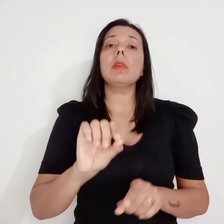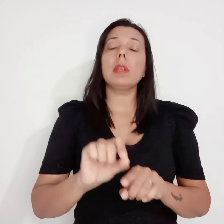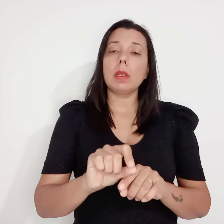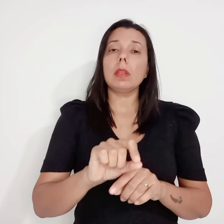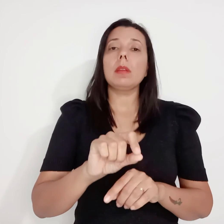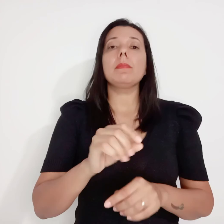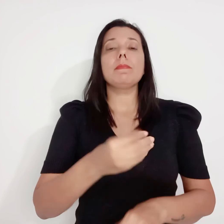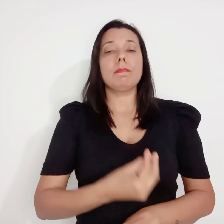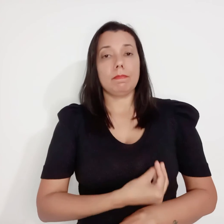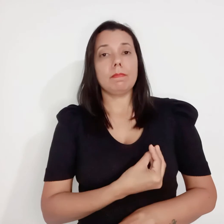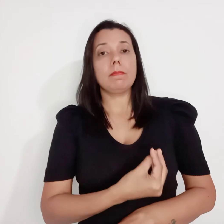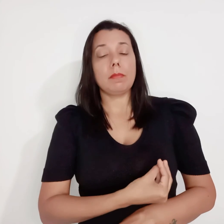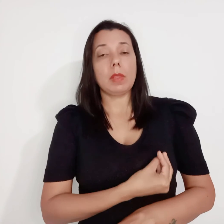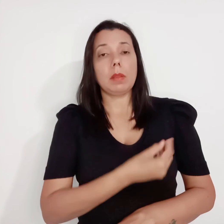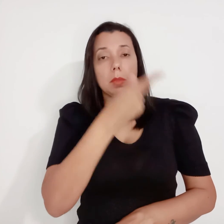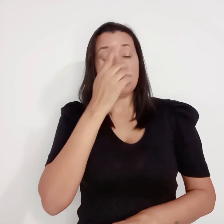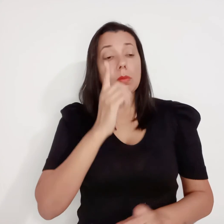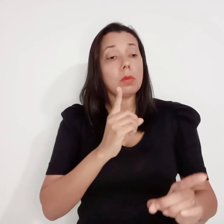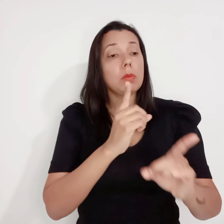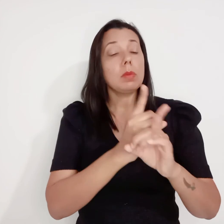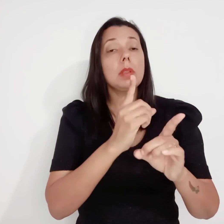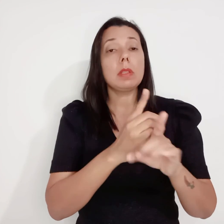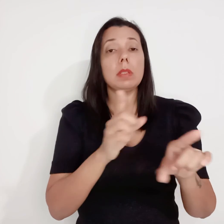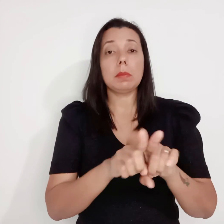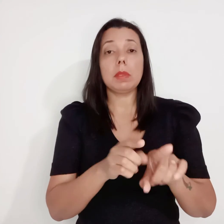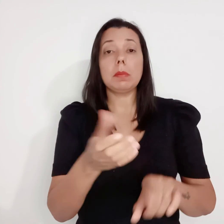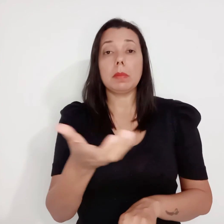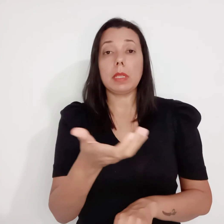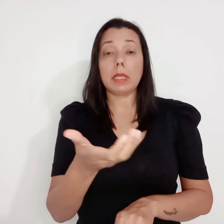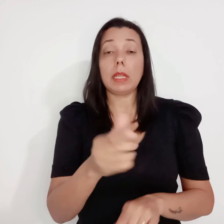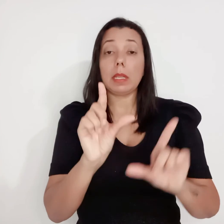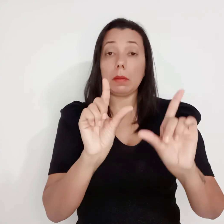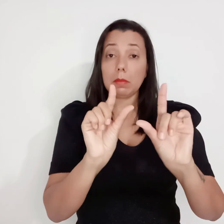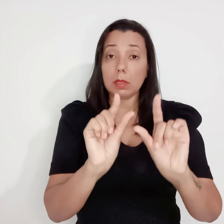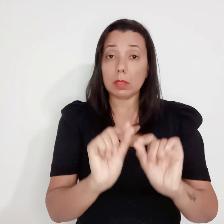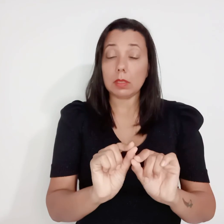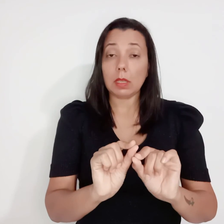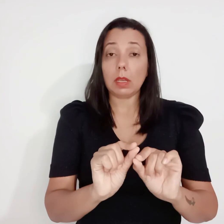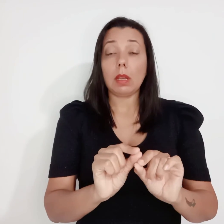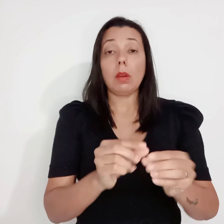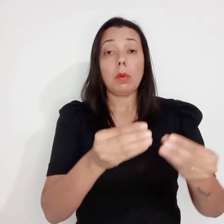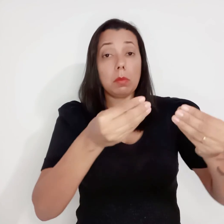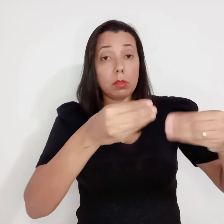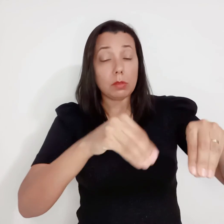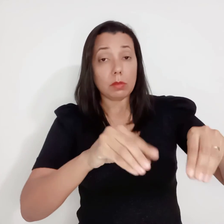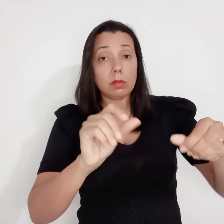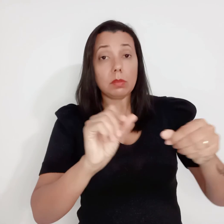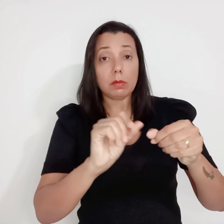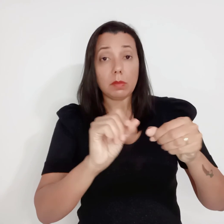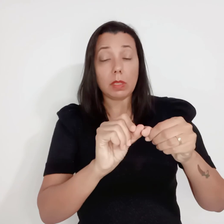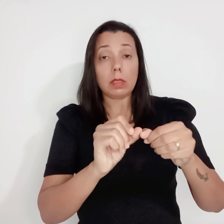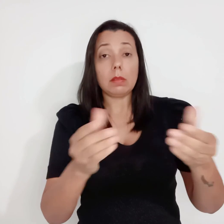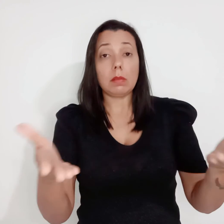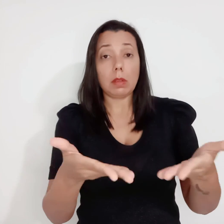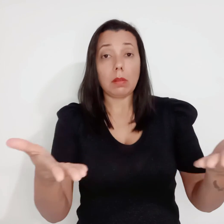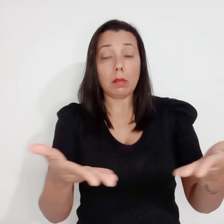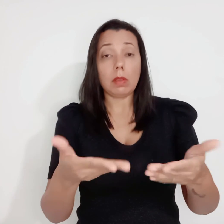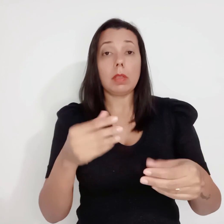forma encontrada pelo órgão para tentar minimizar os estragos causados durante o exame.